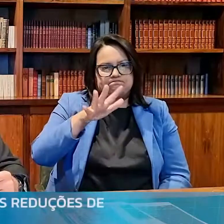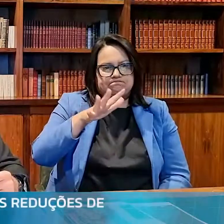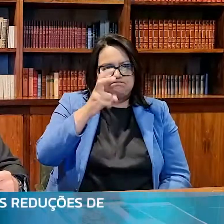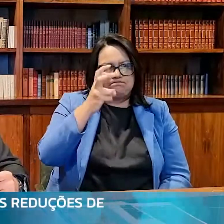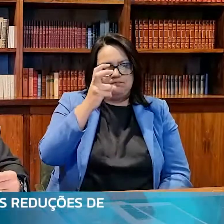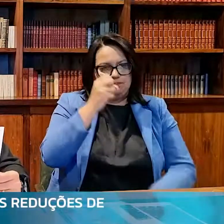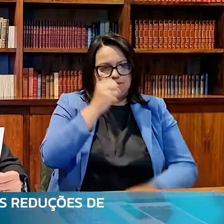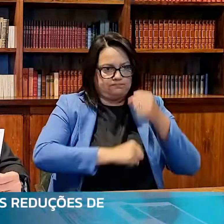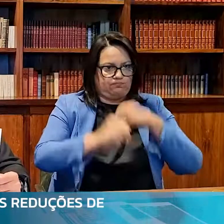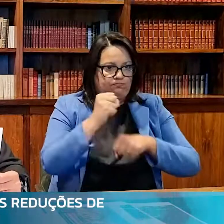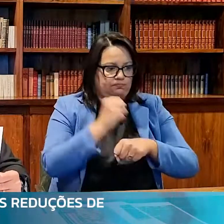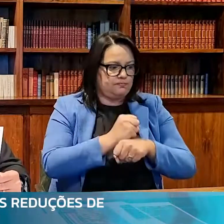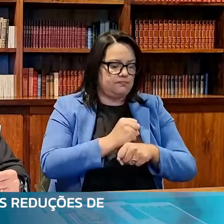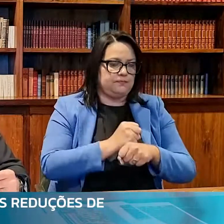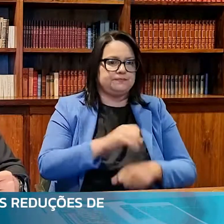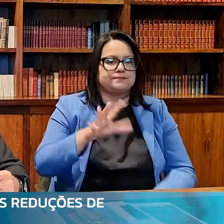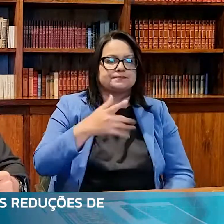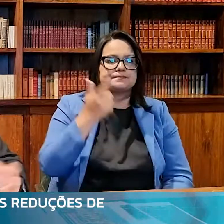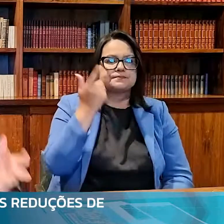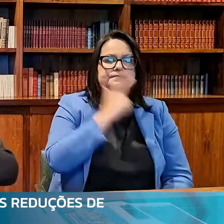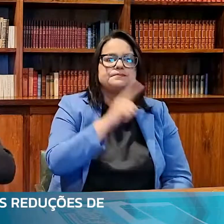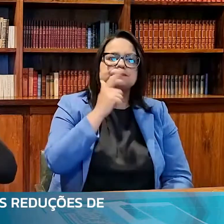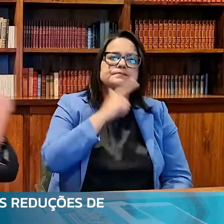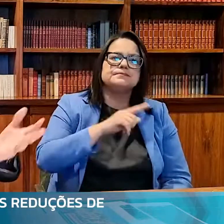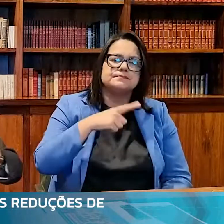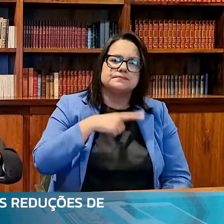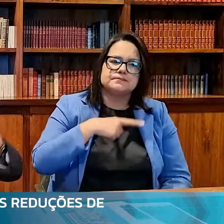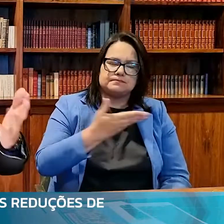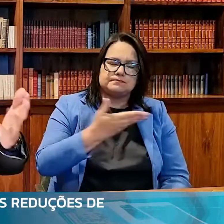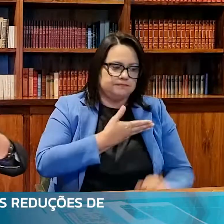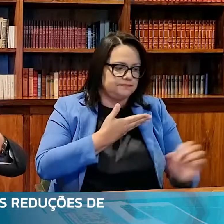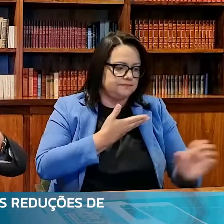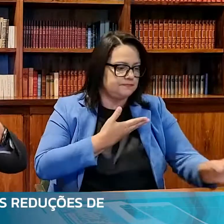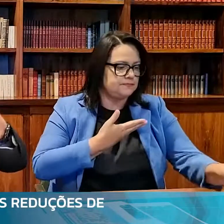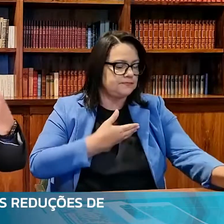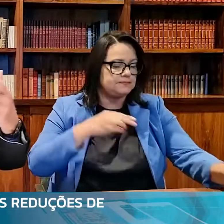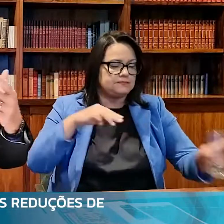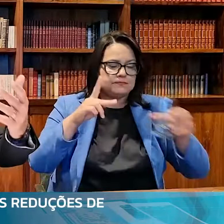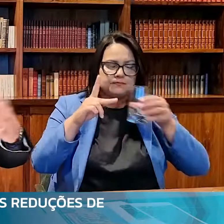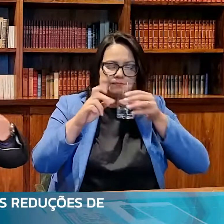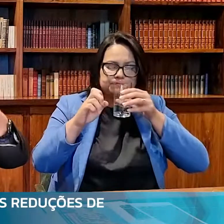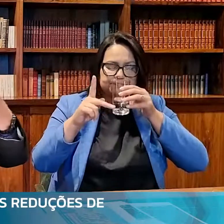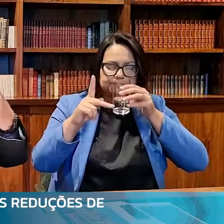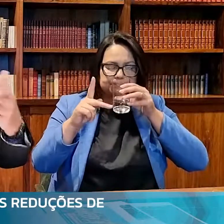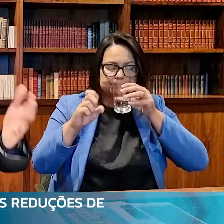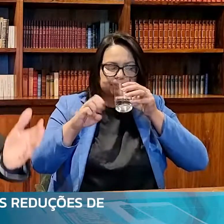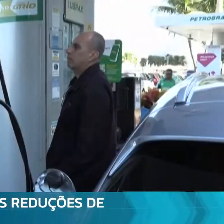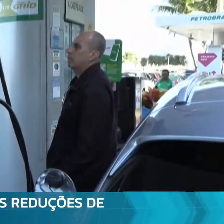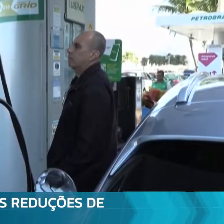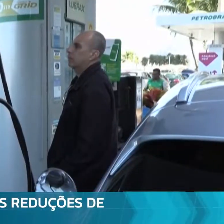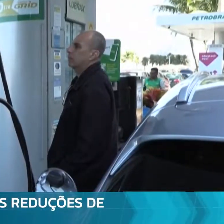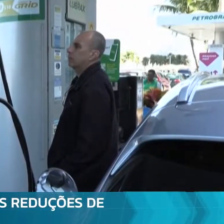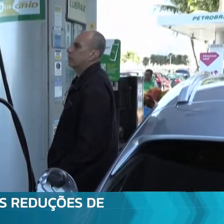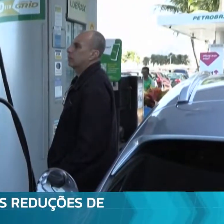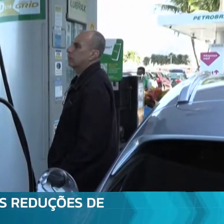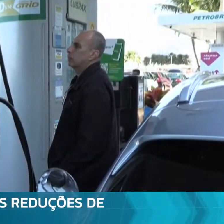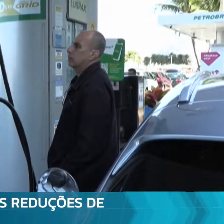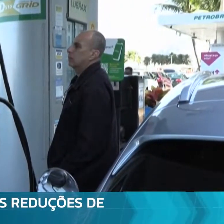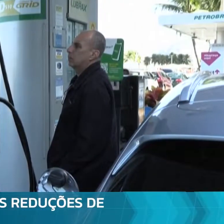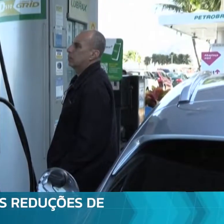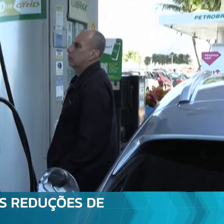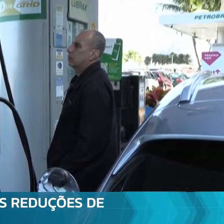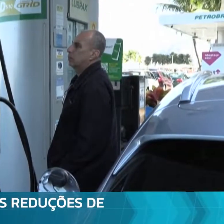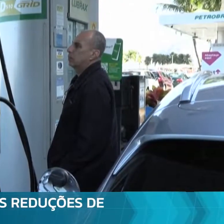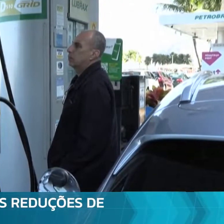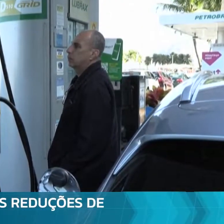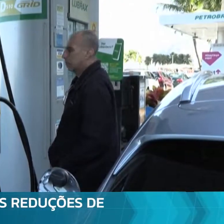Jair Bolsonaro afirmou esperar que a Petrobras anuncie novas reduções nos preços dos combustíveis. O chefe do executivo